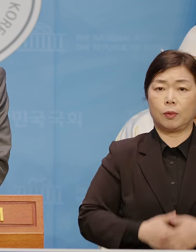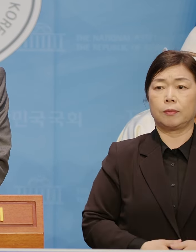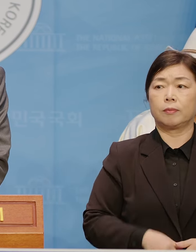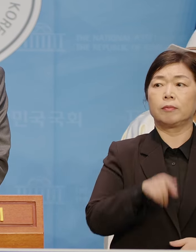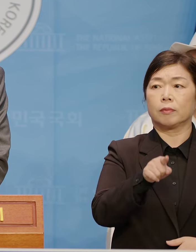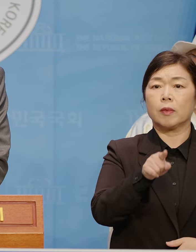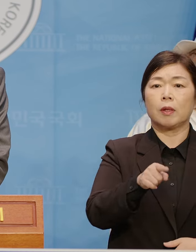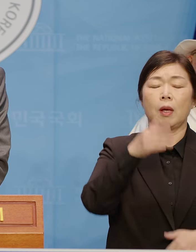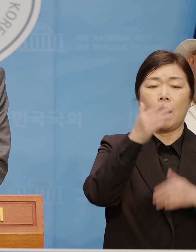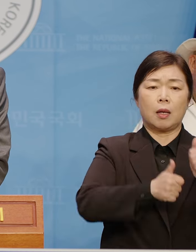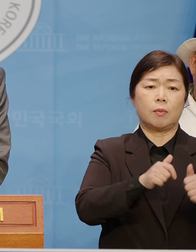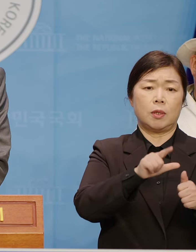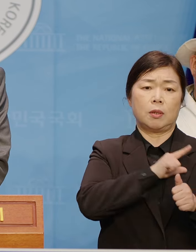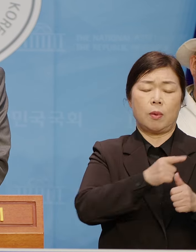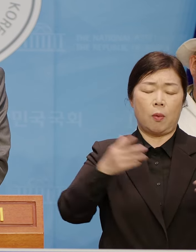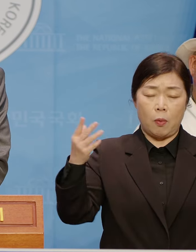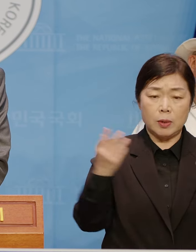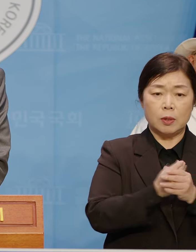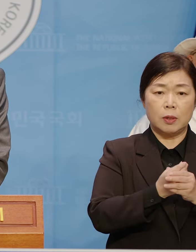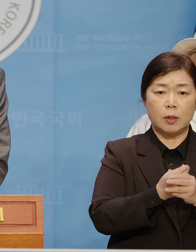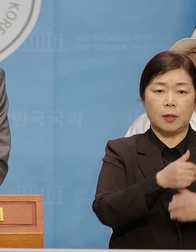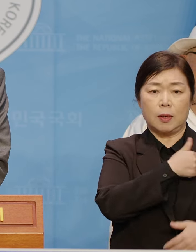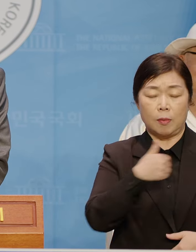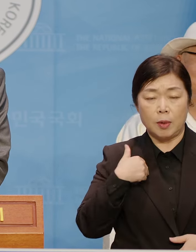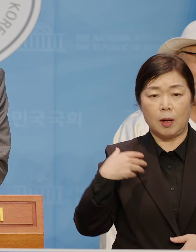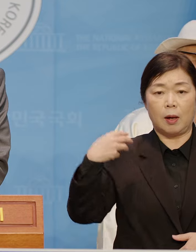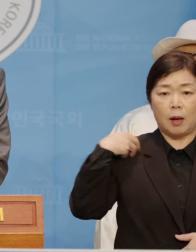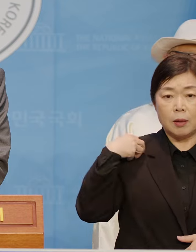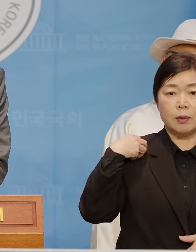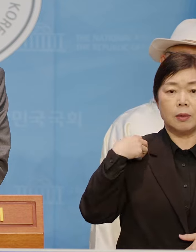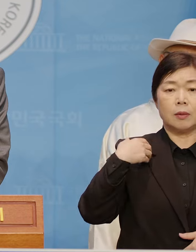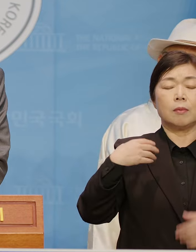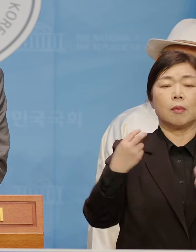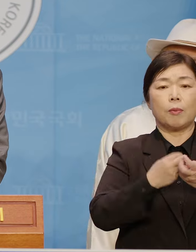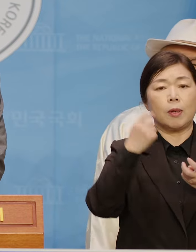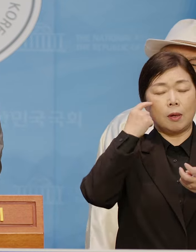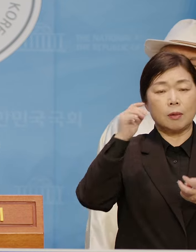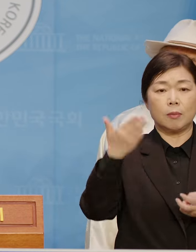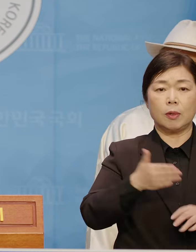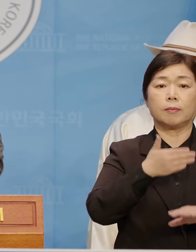길이 하느님의 이름을 온전히 감당하는 길이라 생각합니다